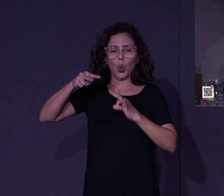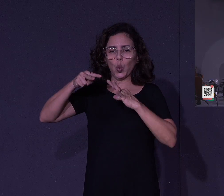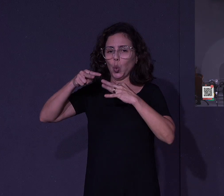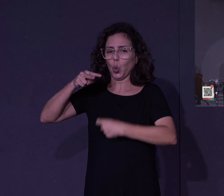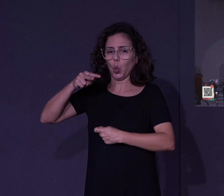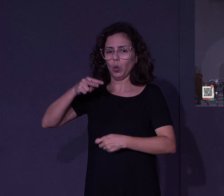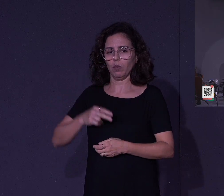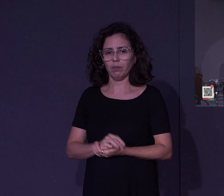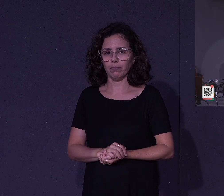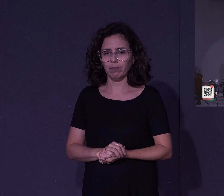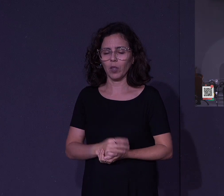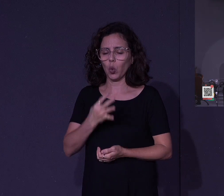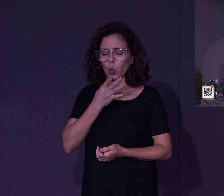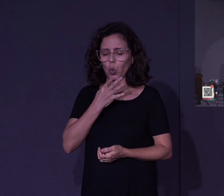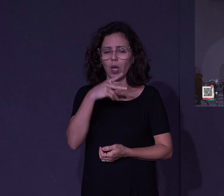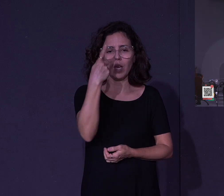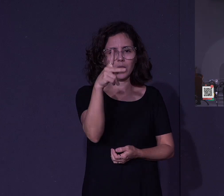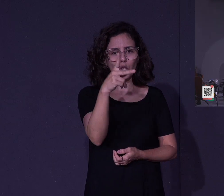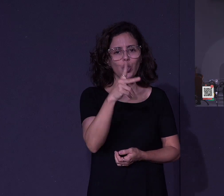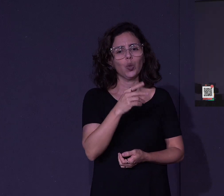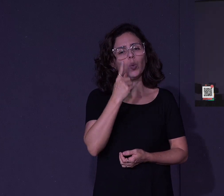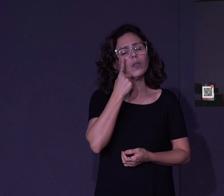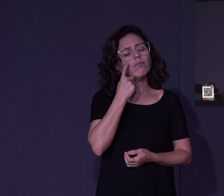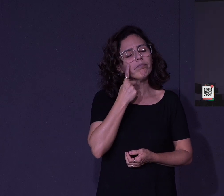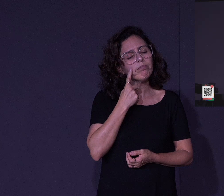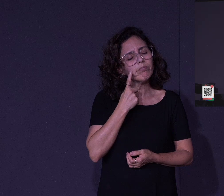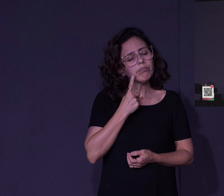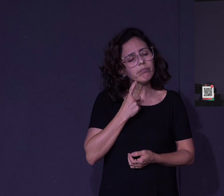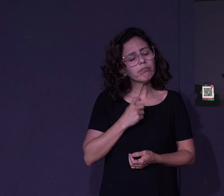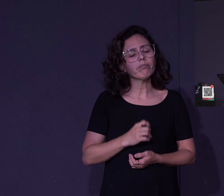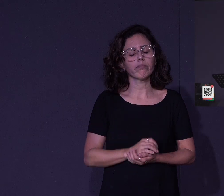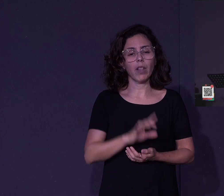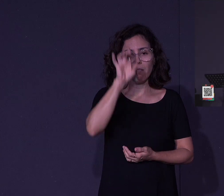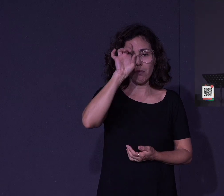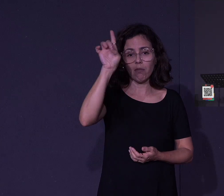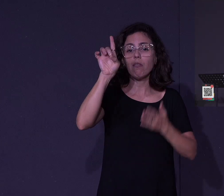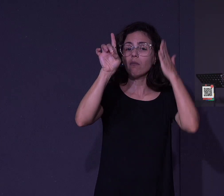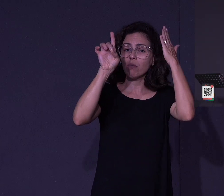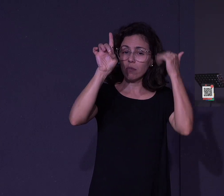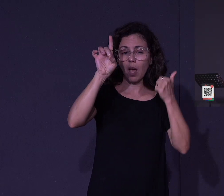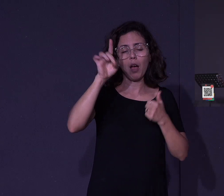Ele conhece as tuas lágrimas. Ele sabe onde e como dói.